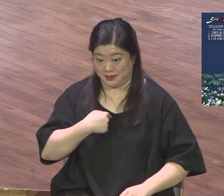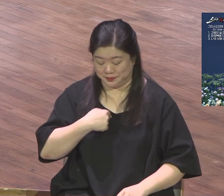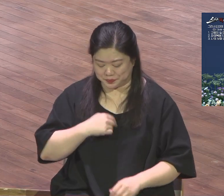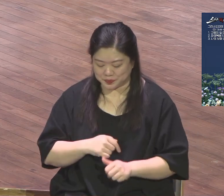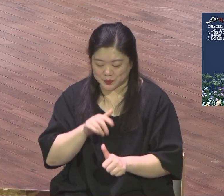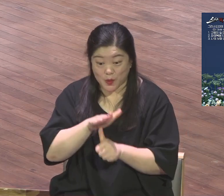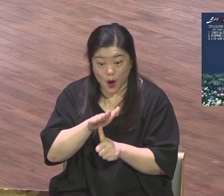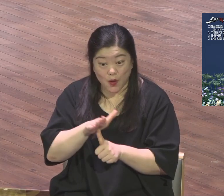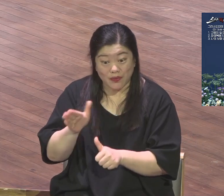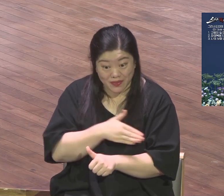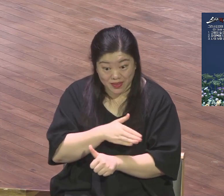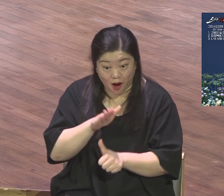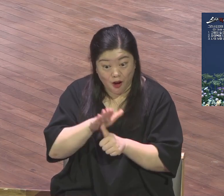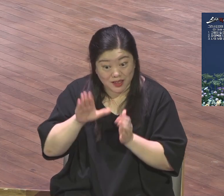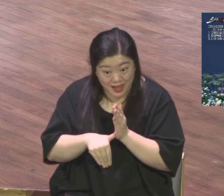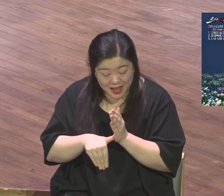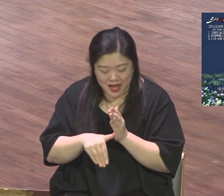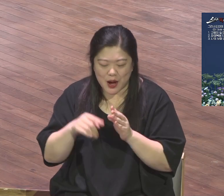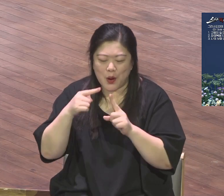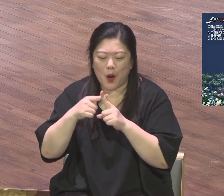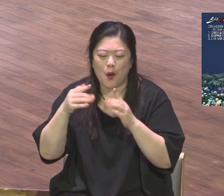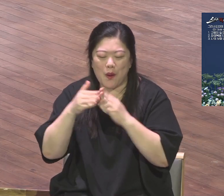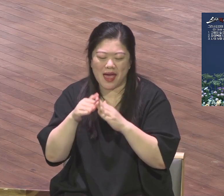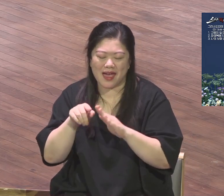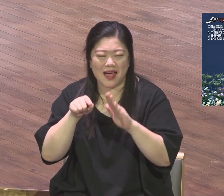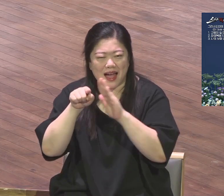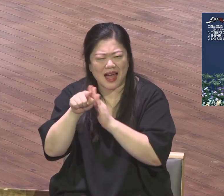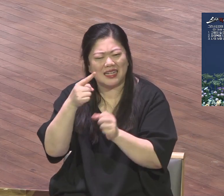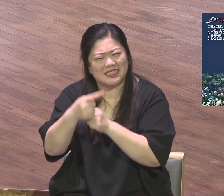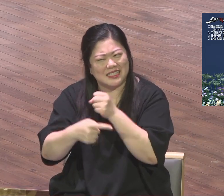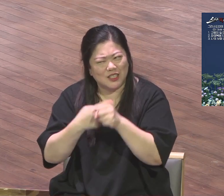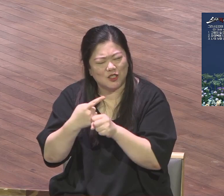고향에 살 때 1년에 두 차례씩 교회를 나갔습니다.